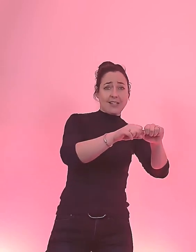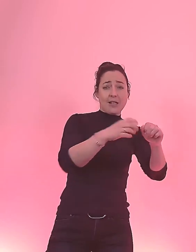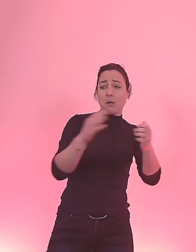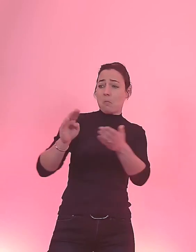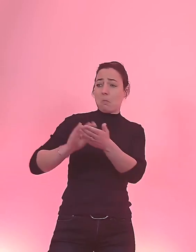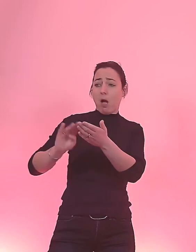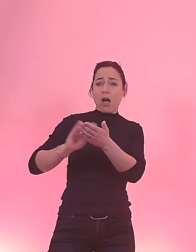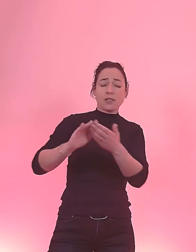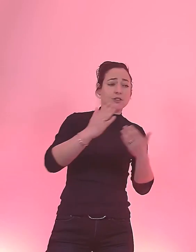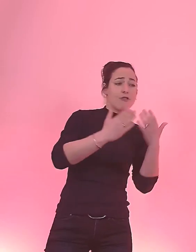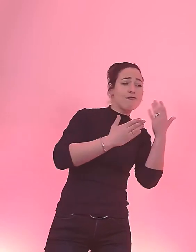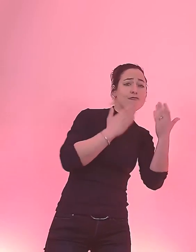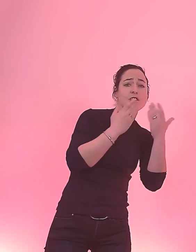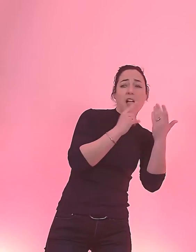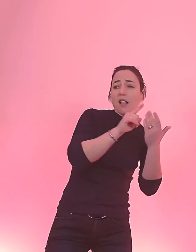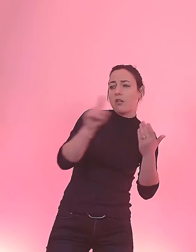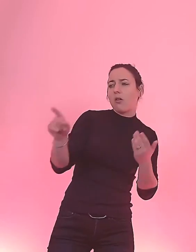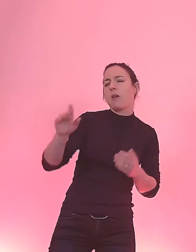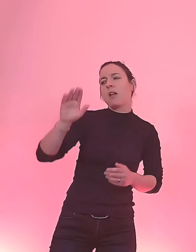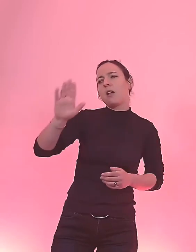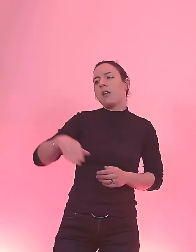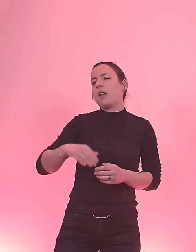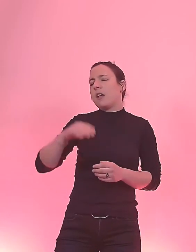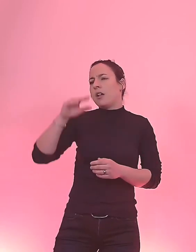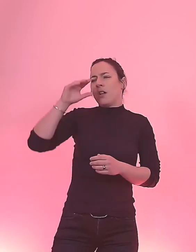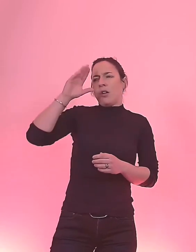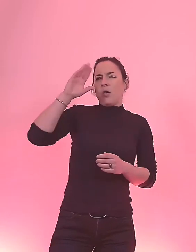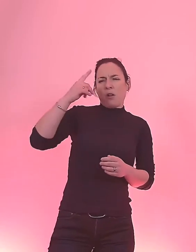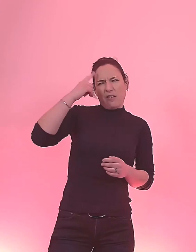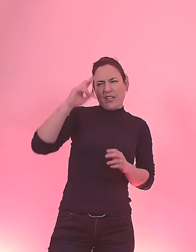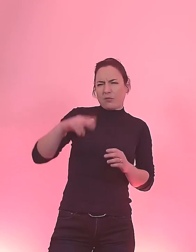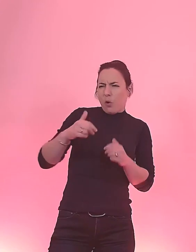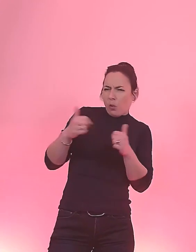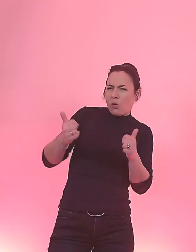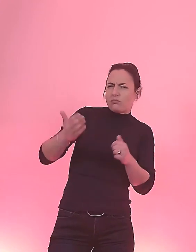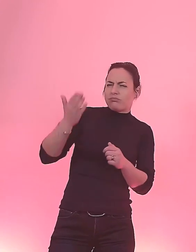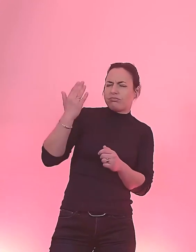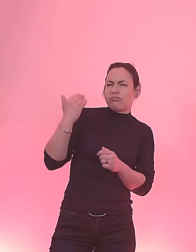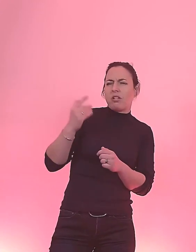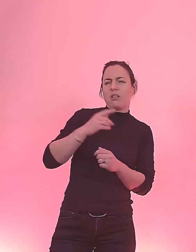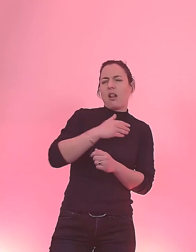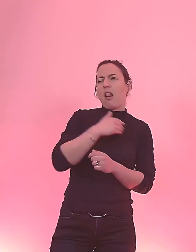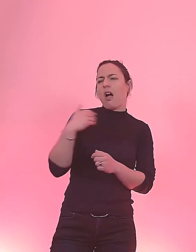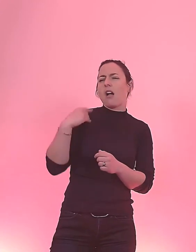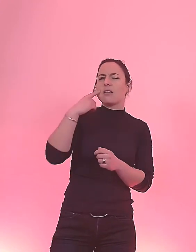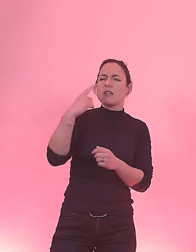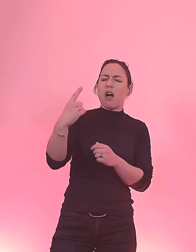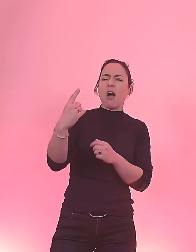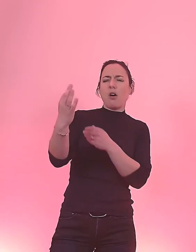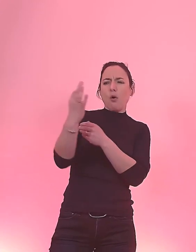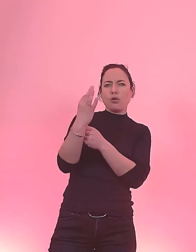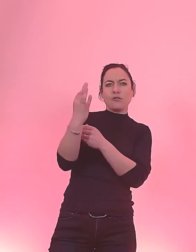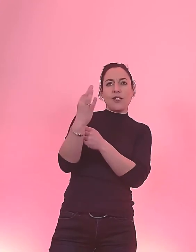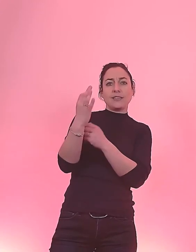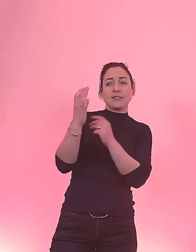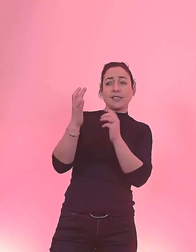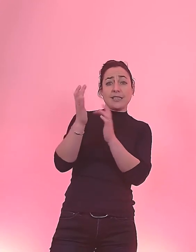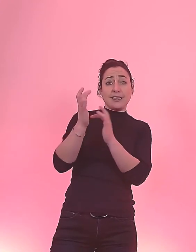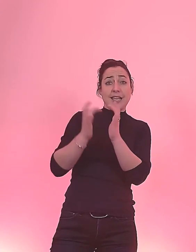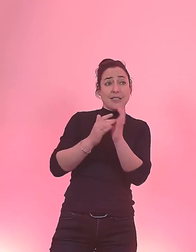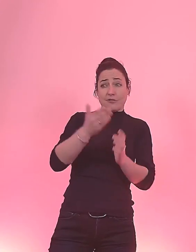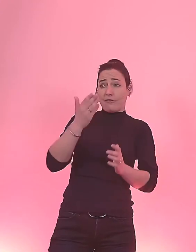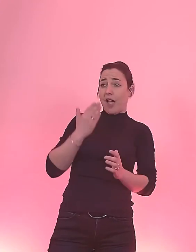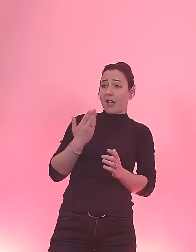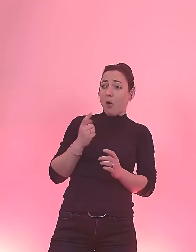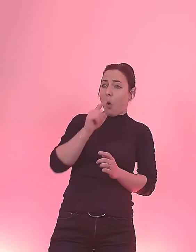petrus verteld oh jongen ik weet het nog goed wat een lange dag achter de rug van onderwijs en jezus zes uur en overkant gaan en ik daar van